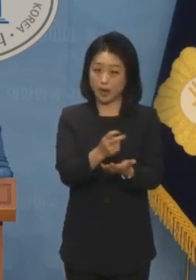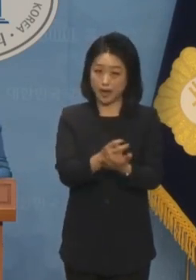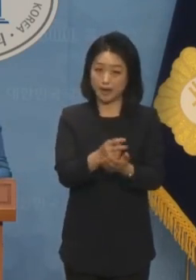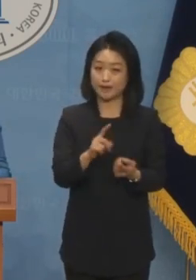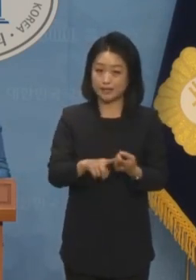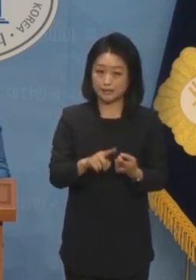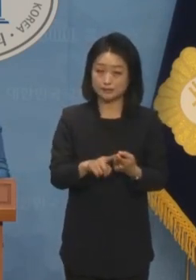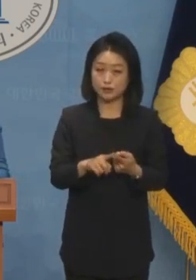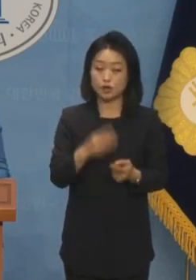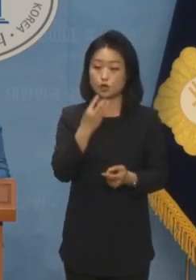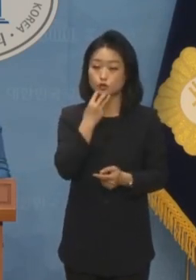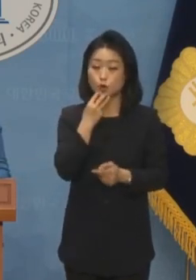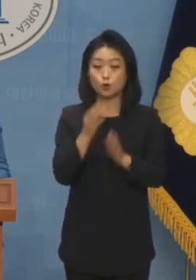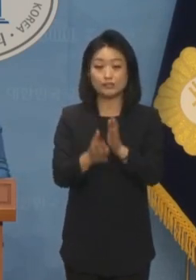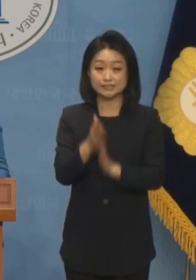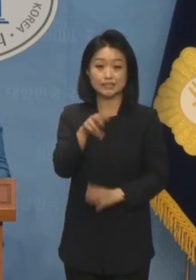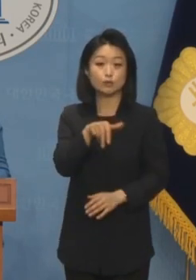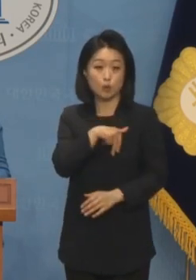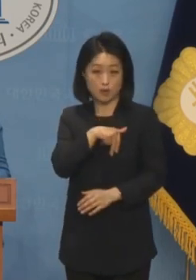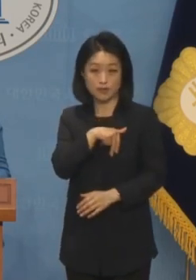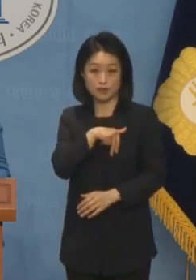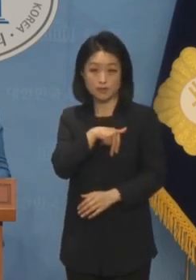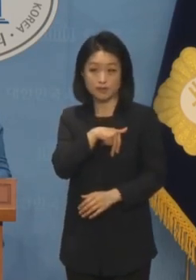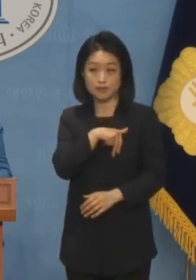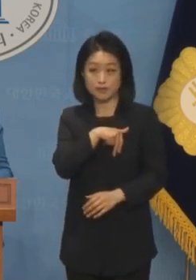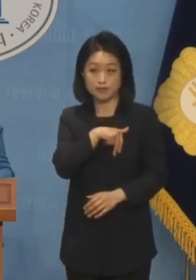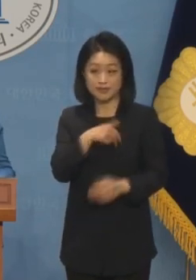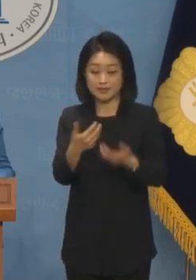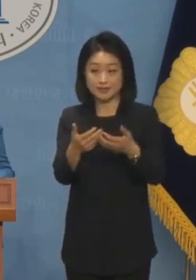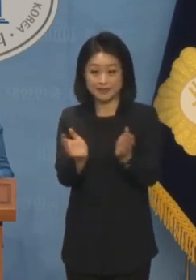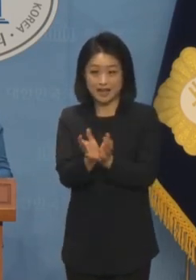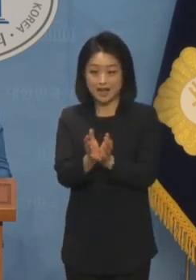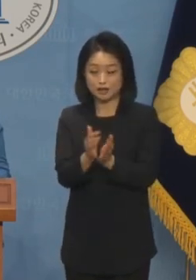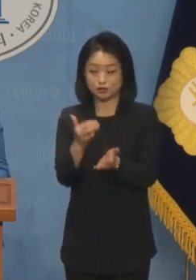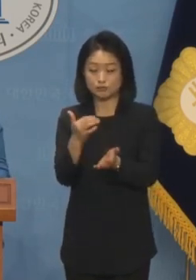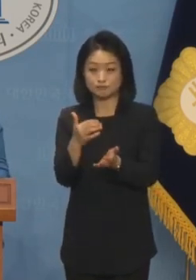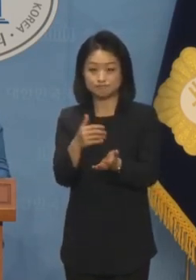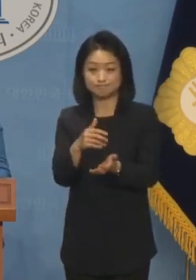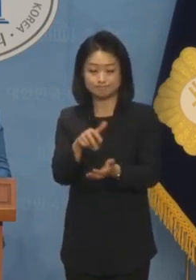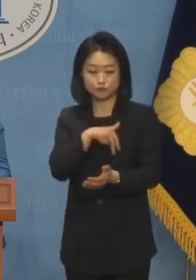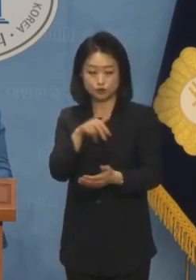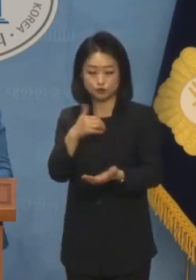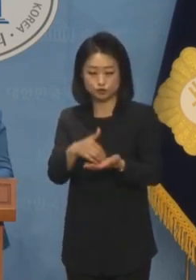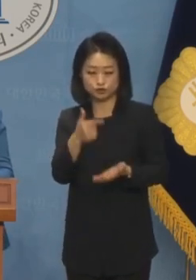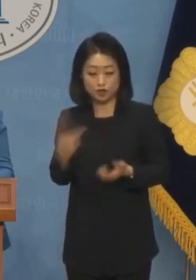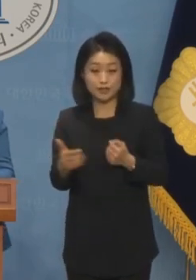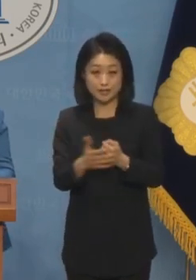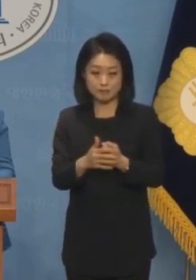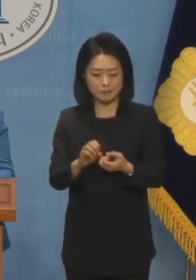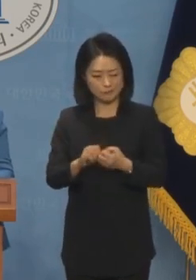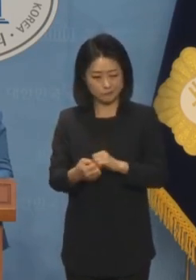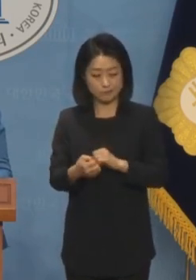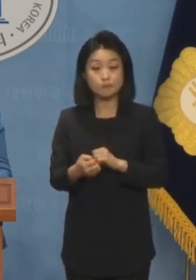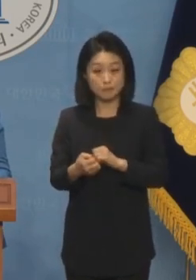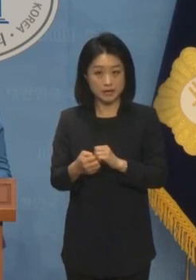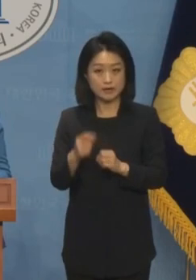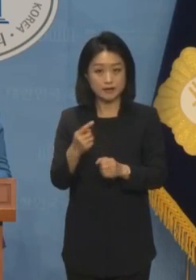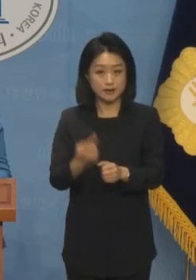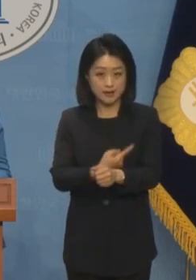관련해서 서울시 의원들이 다수당을 자처하면서 이것을 편법을